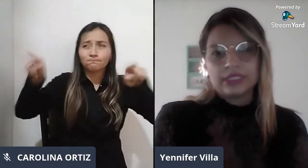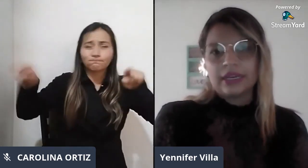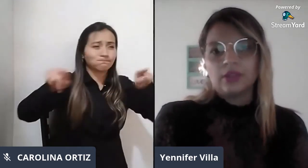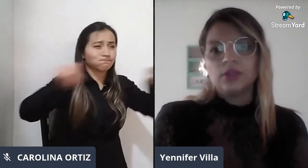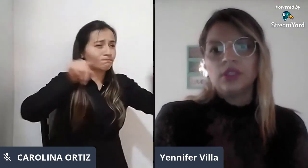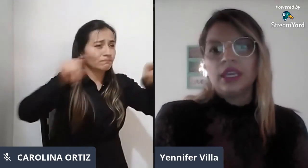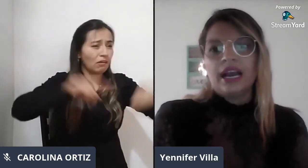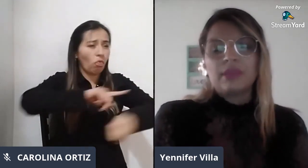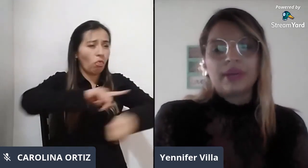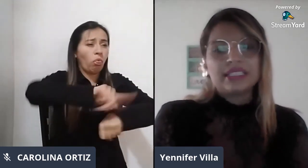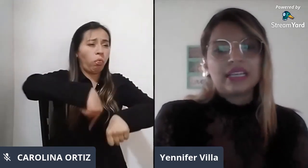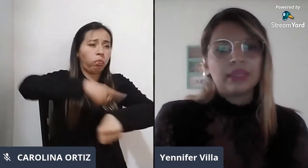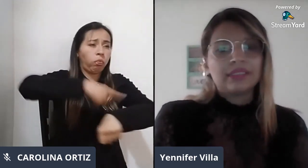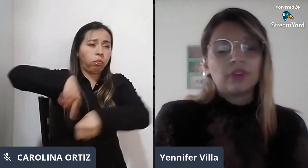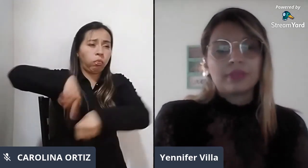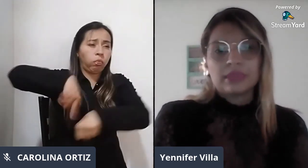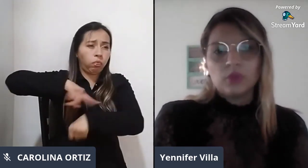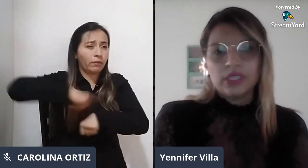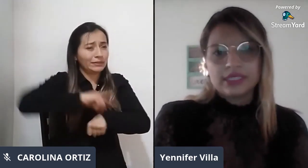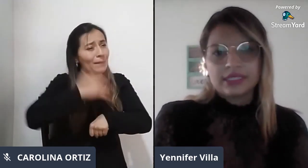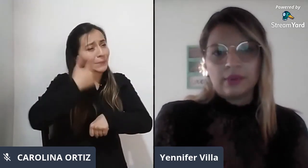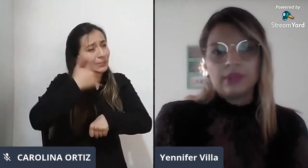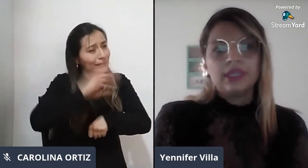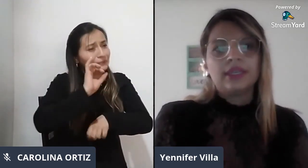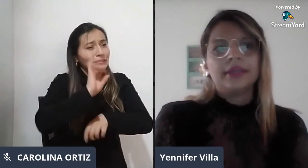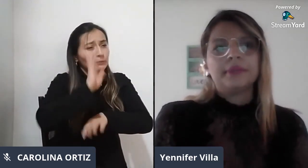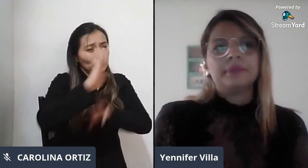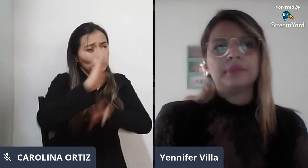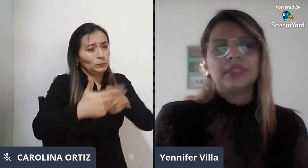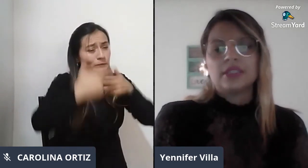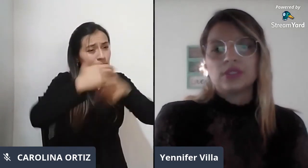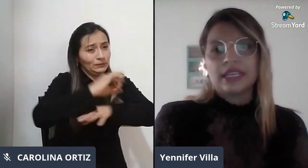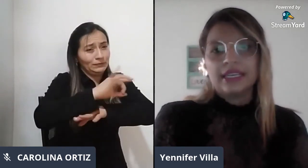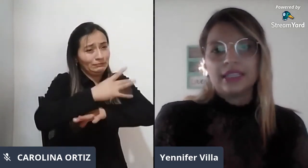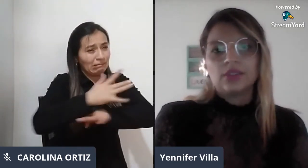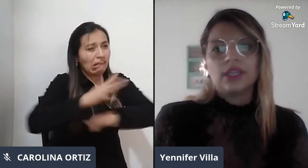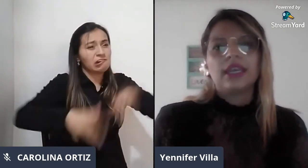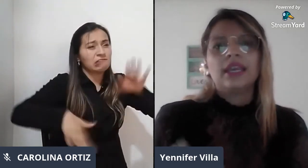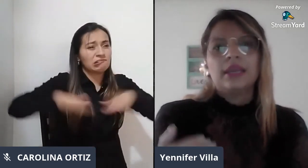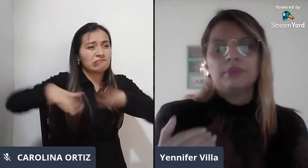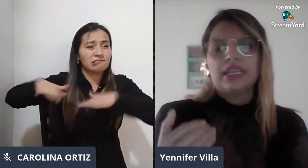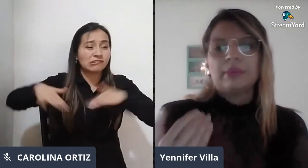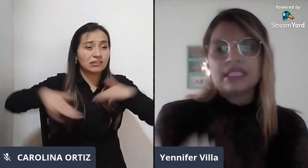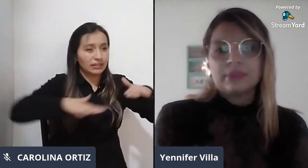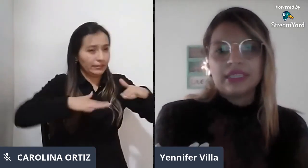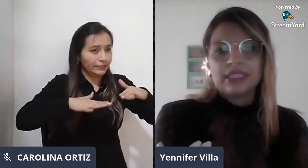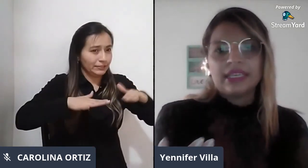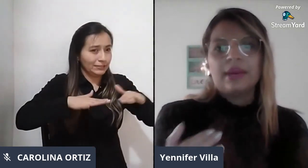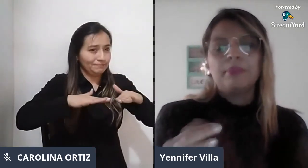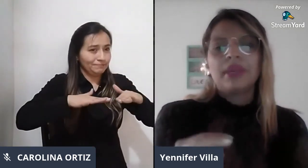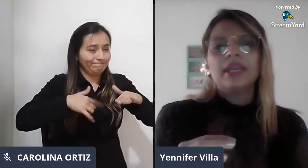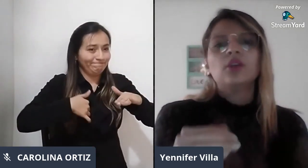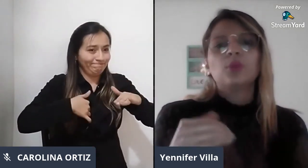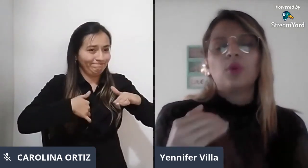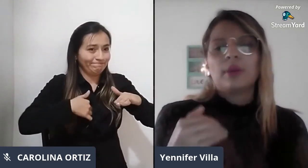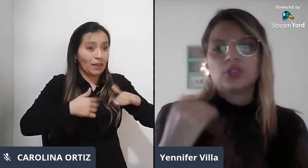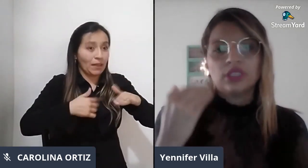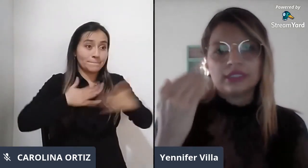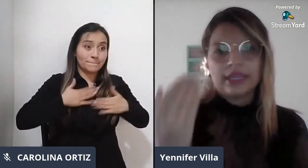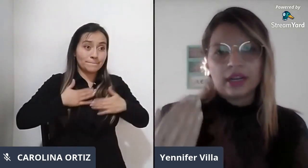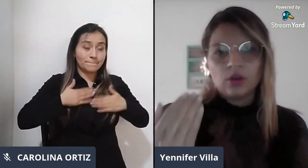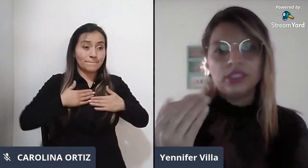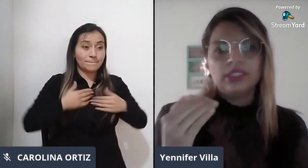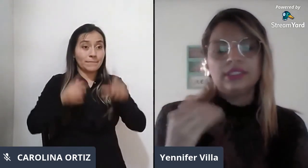está conectado. Al parecer la plataforma está muy inestable y esto está generando que mi cámara se mantenga, pero no